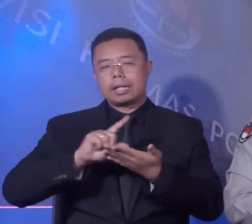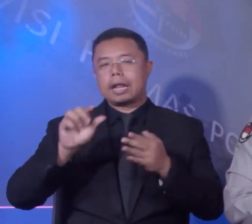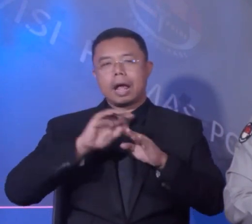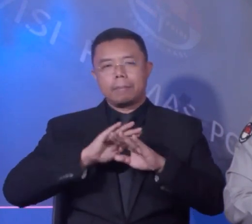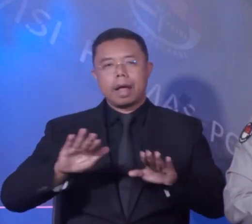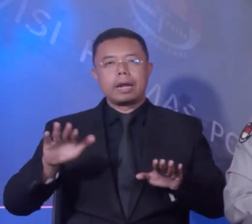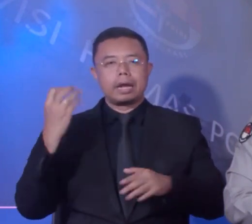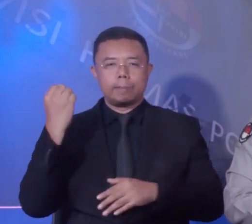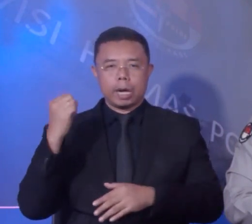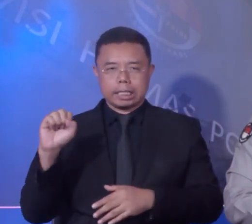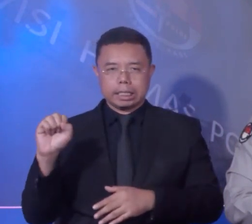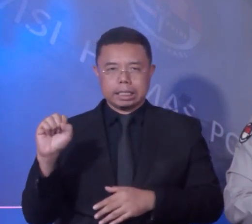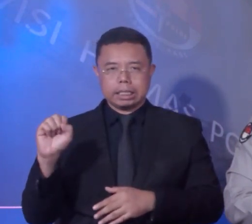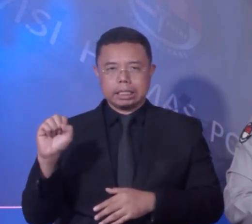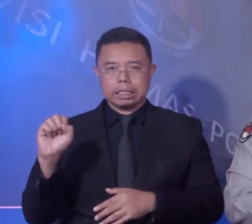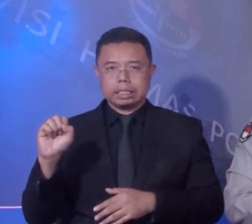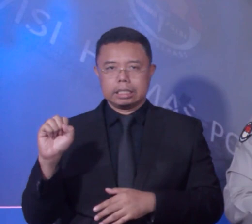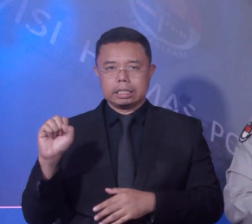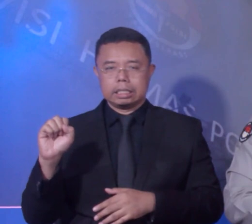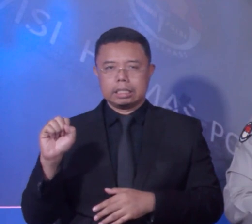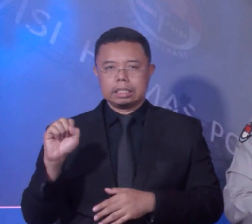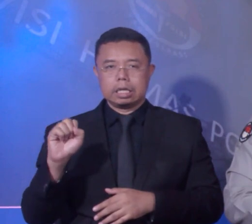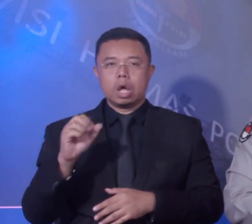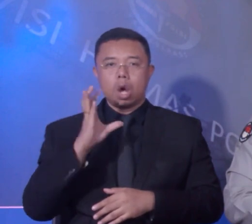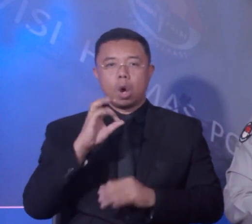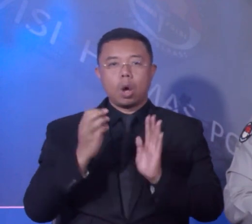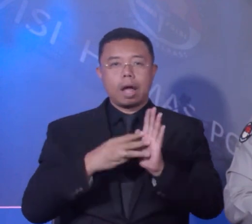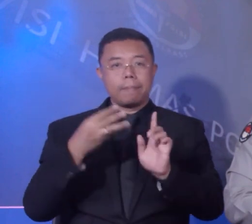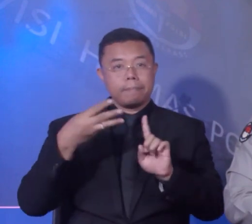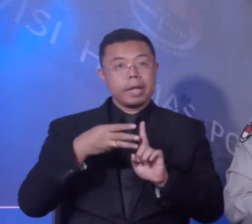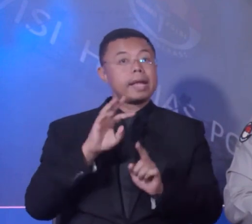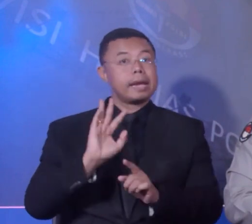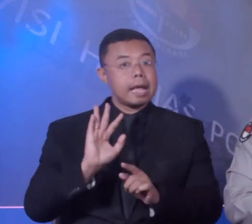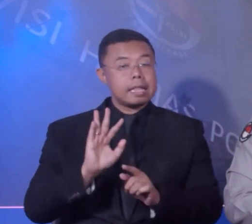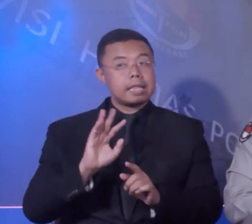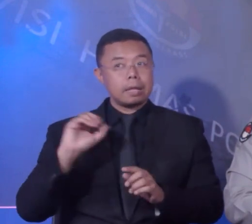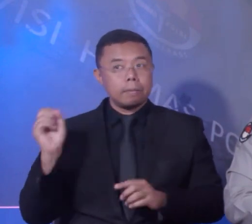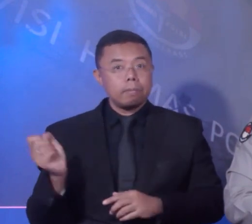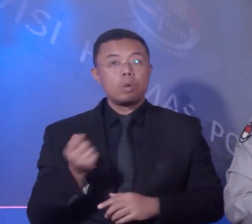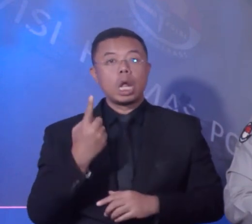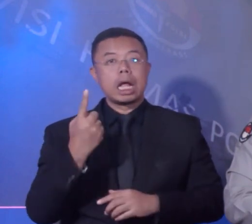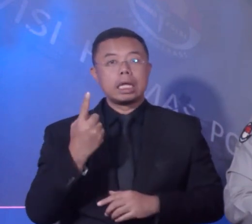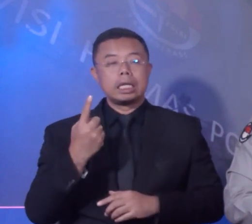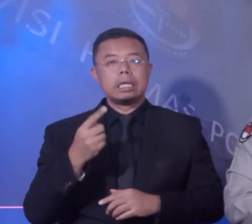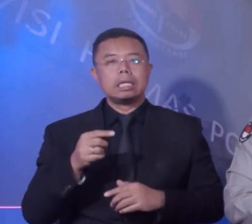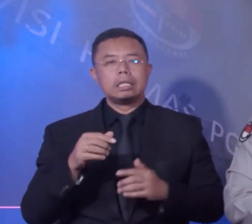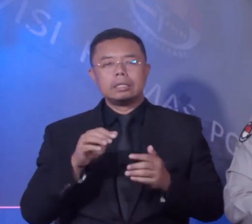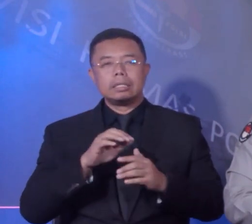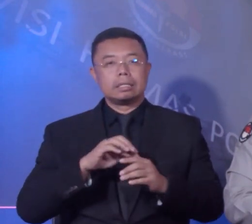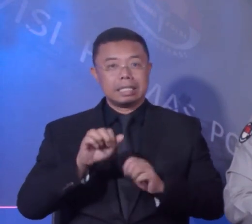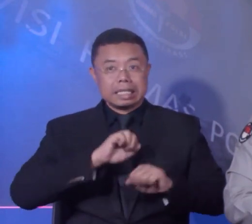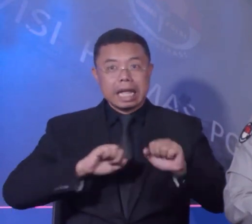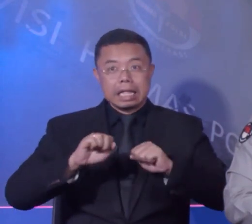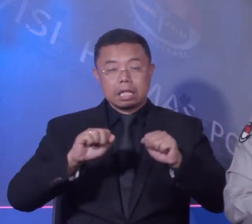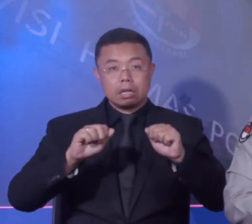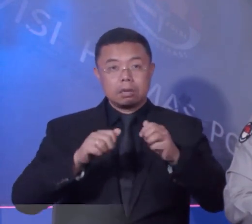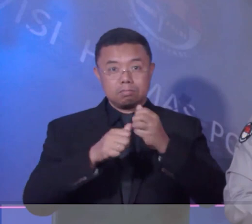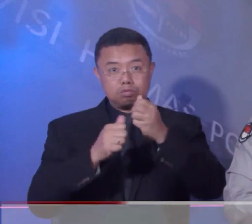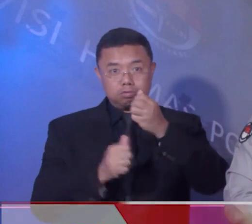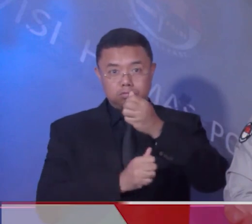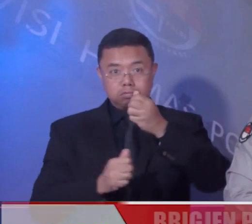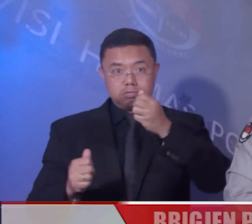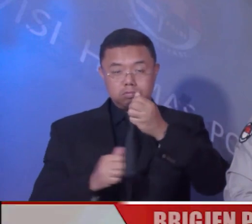aman lancar dan demokratis operasi mata berantakan dengan terstruktur dan nasib